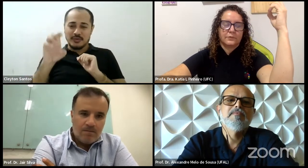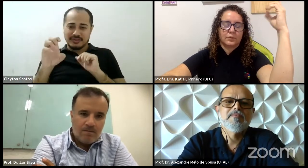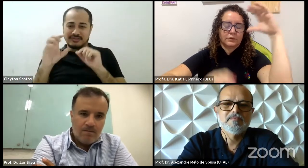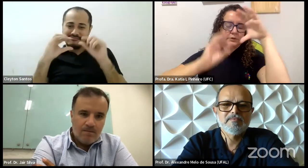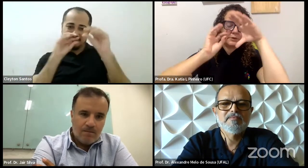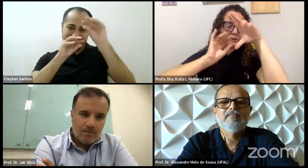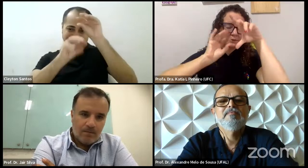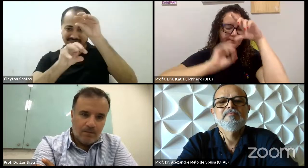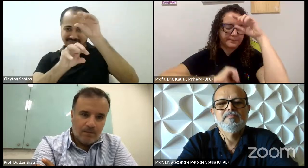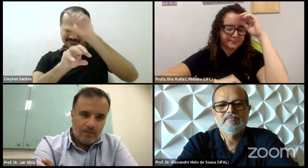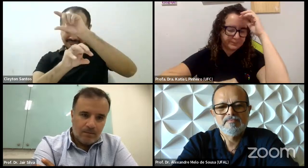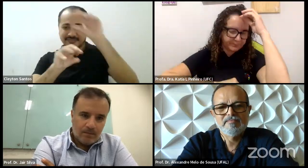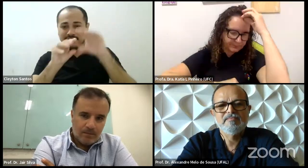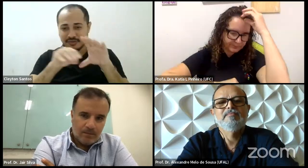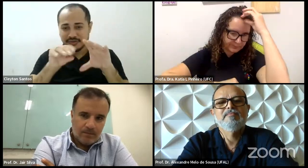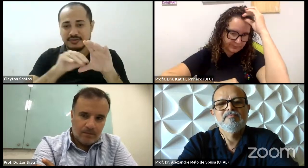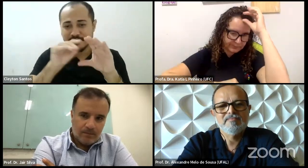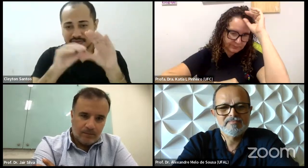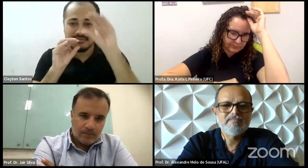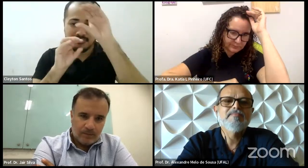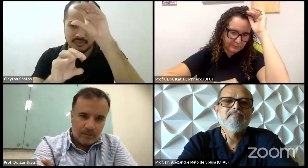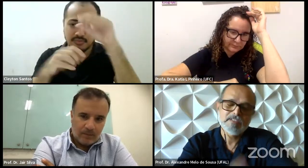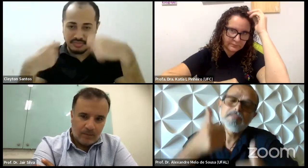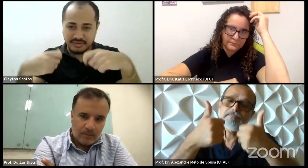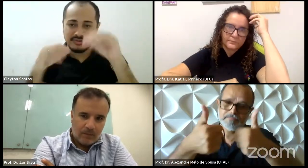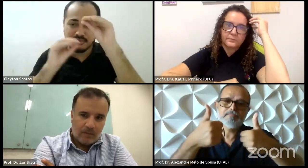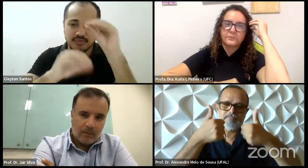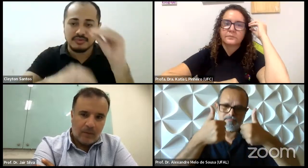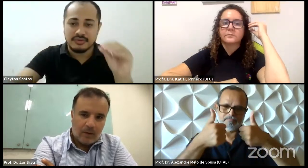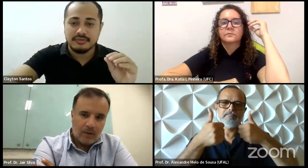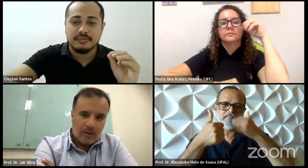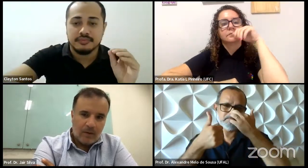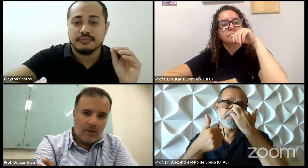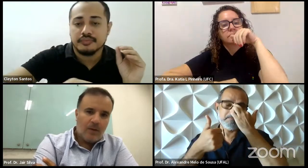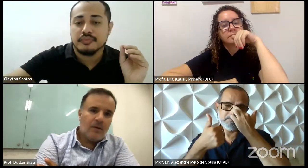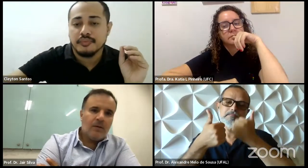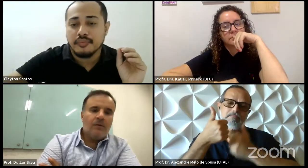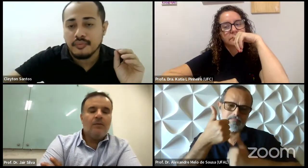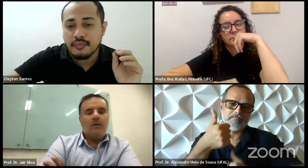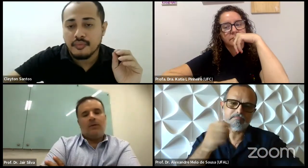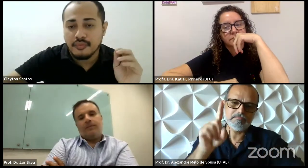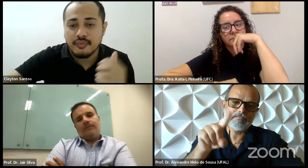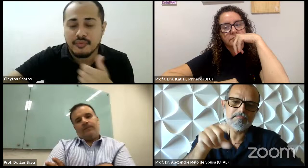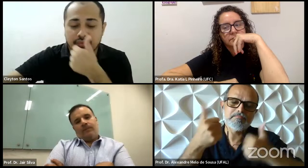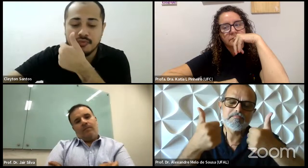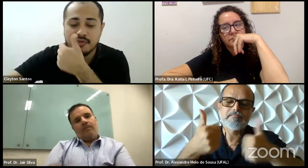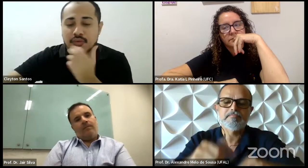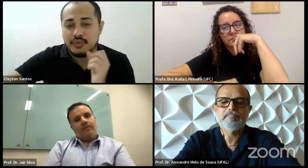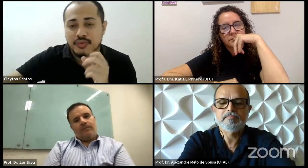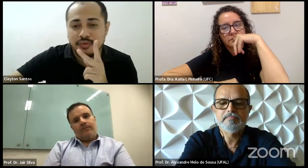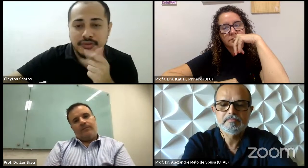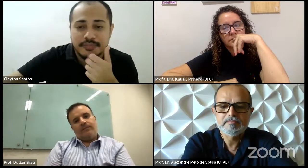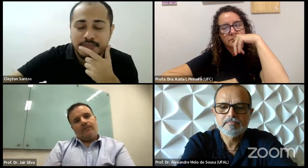vídeo mostrando o movimento do sinal, é isso? O QR Code abaixo da imagem, né? Isso.